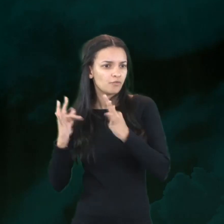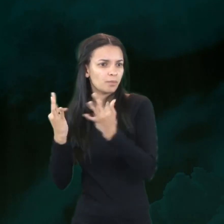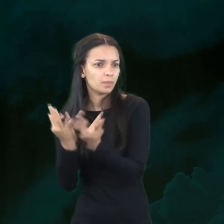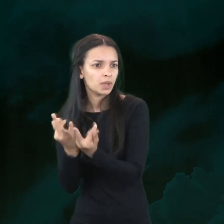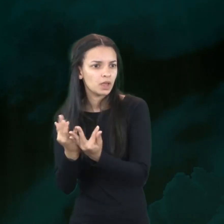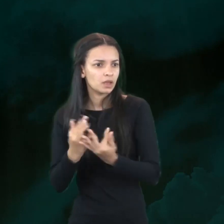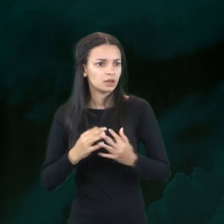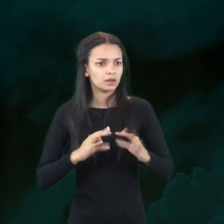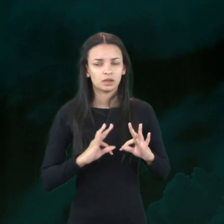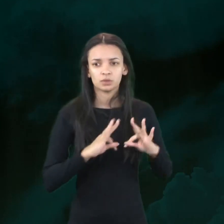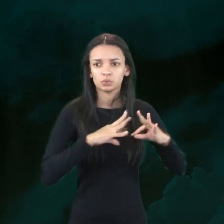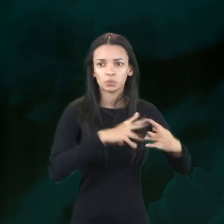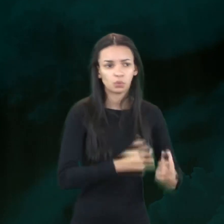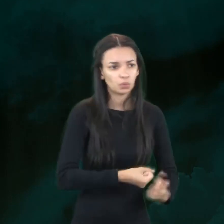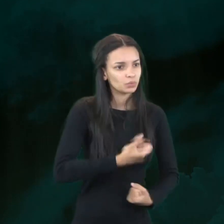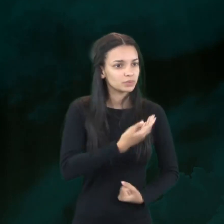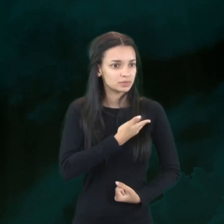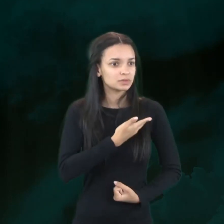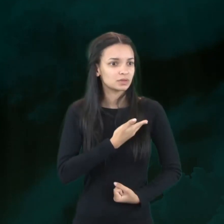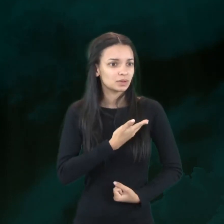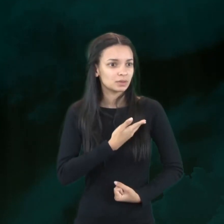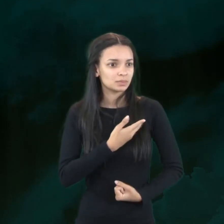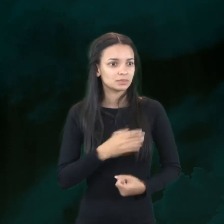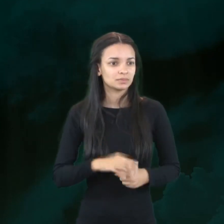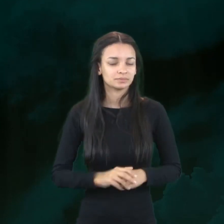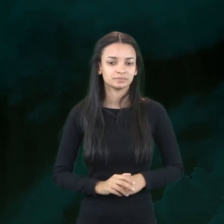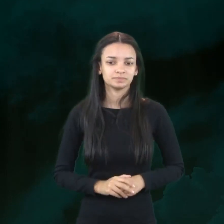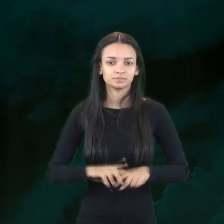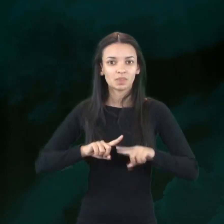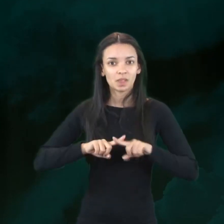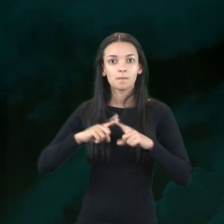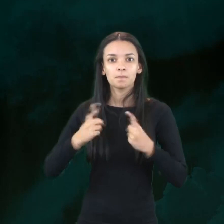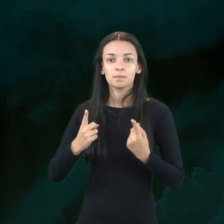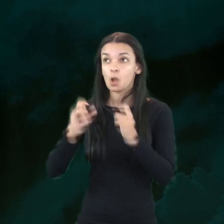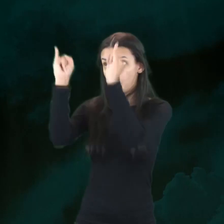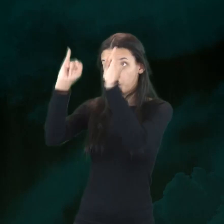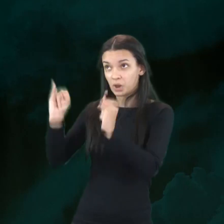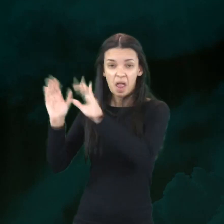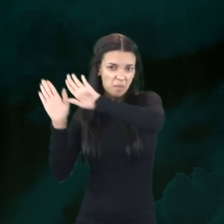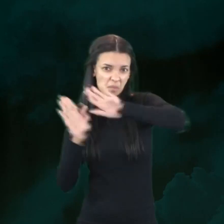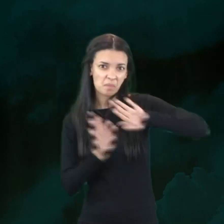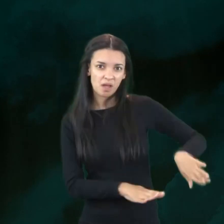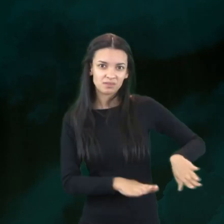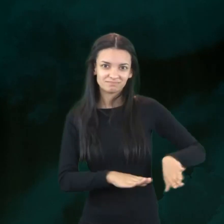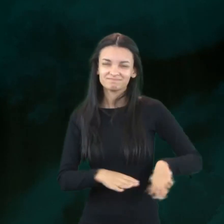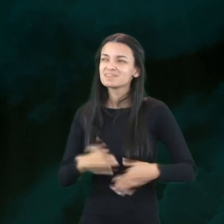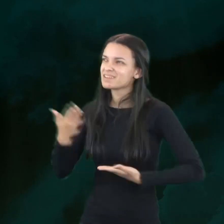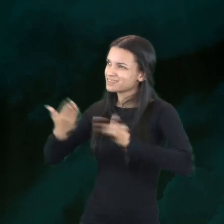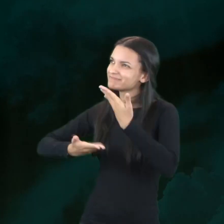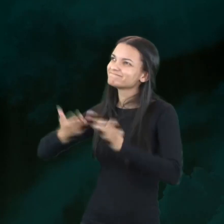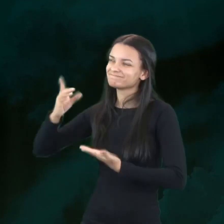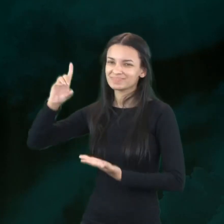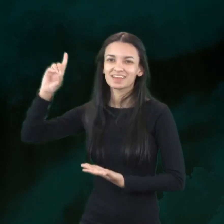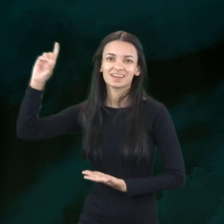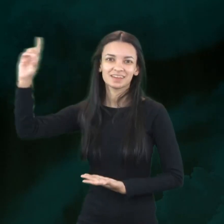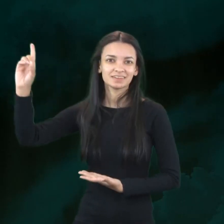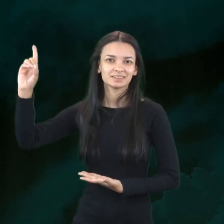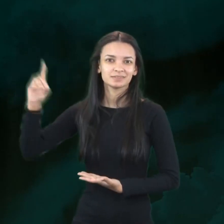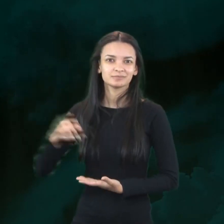adoração de ídolos para o quê? Para servir ao Deus verdadeiro. Essa obra de fé